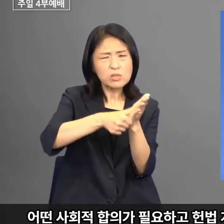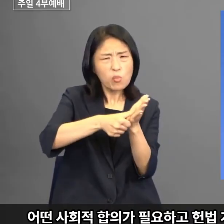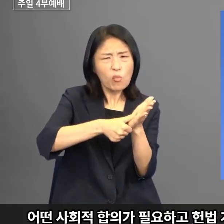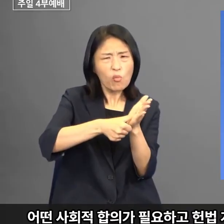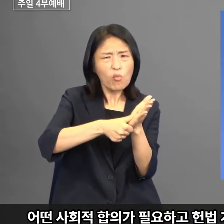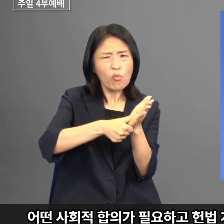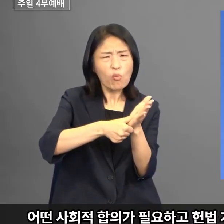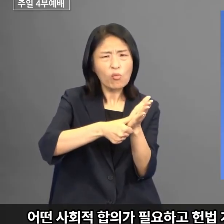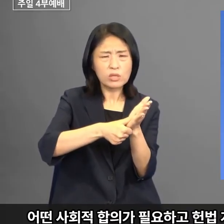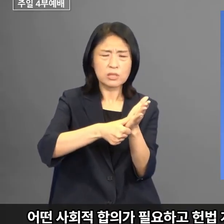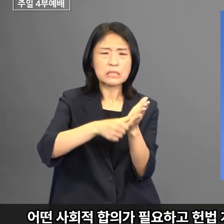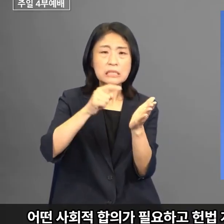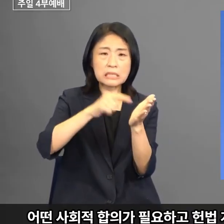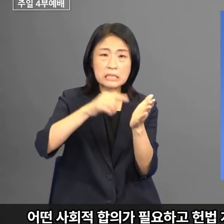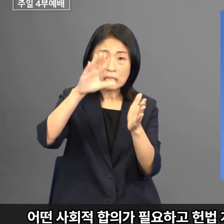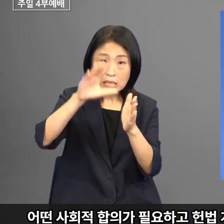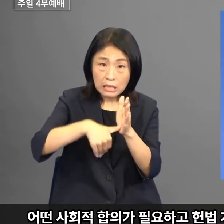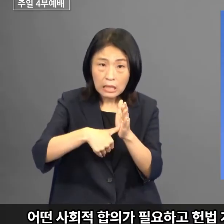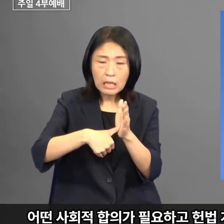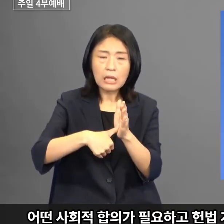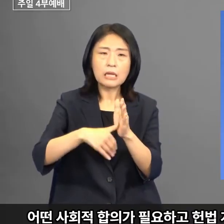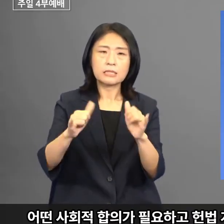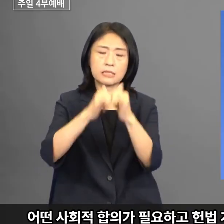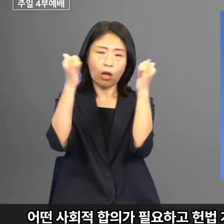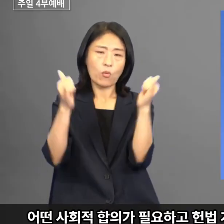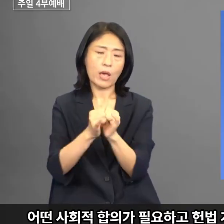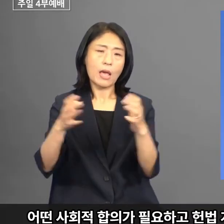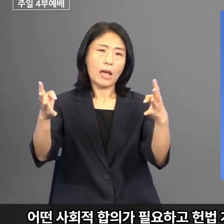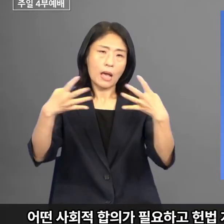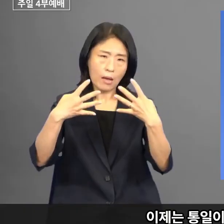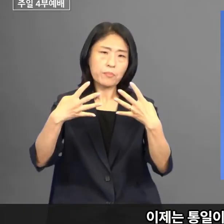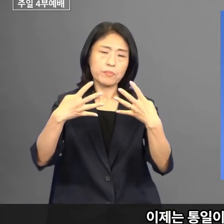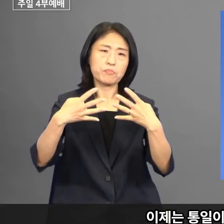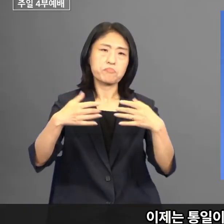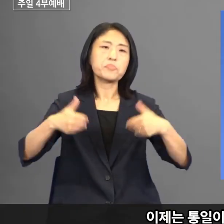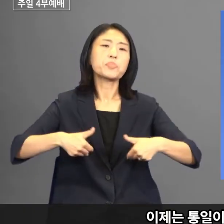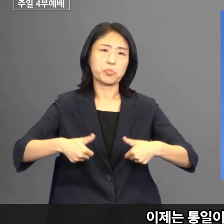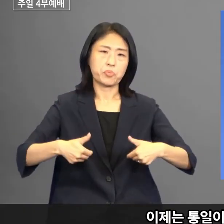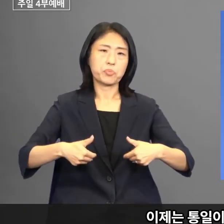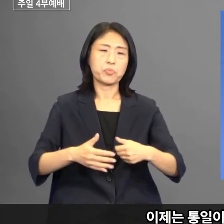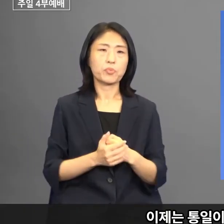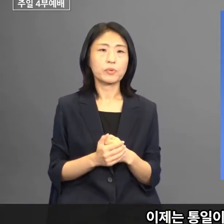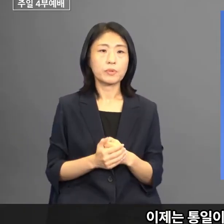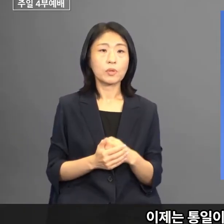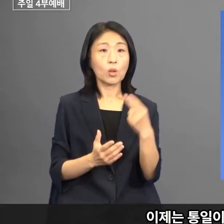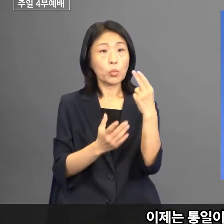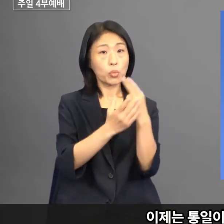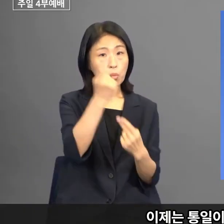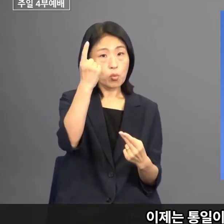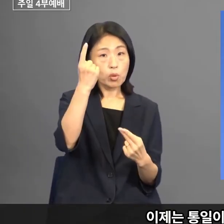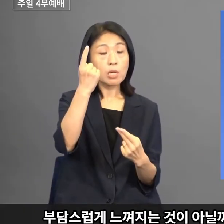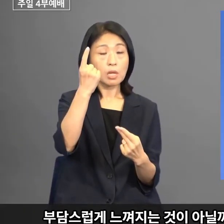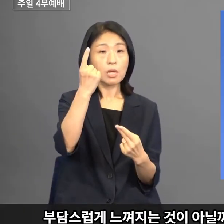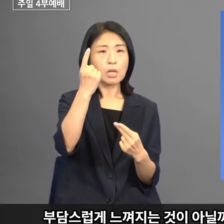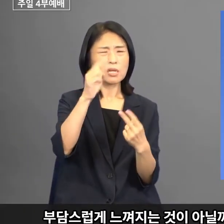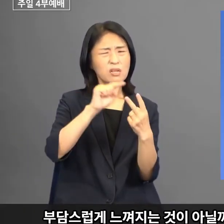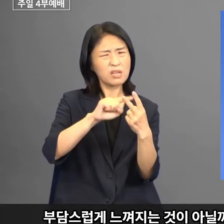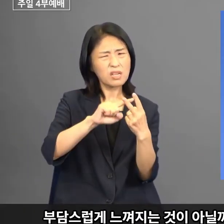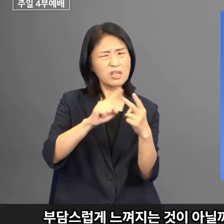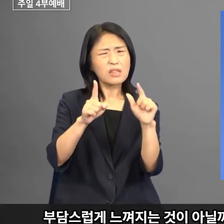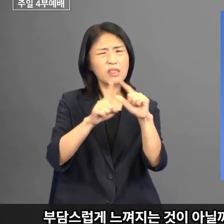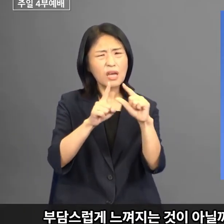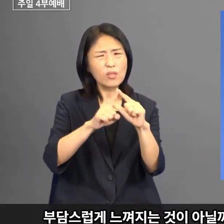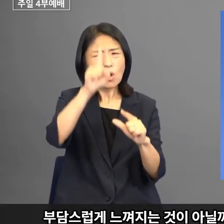어떤 사회적 합의가 필요하고 헌법 개정이 필요할 수도 있는 부분인 것이죠. 이제는 통일이 이 정부 입장에서도 이게